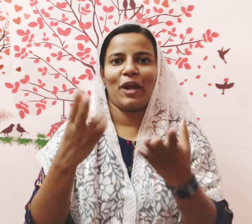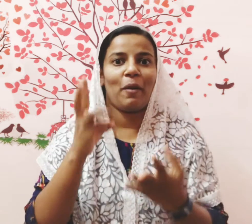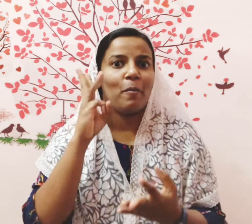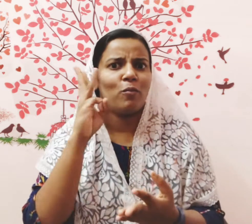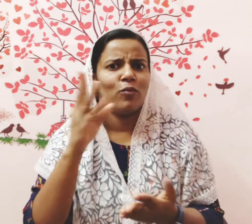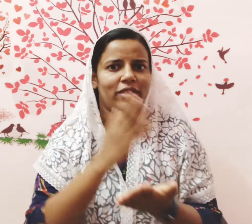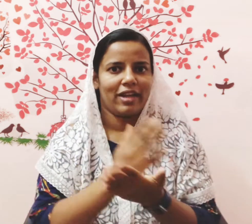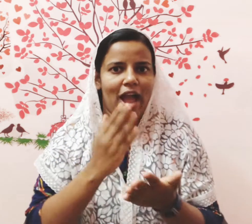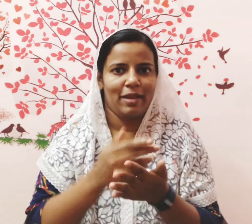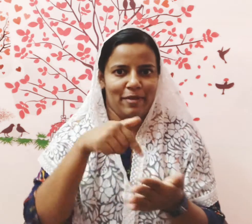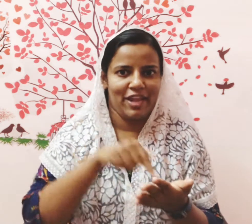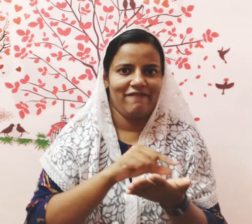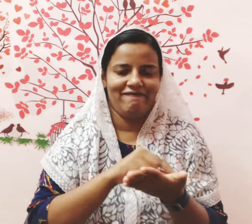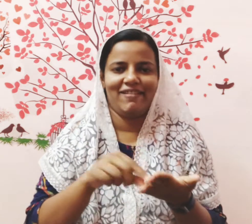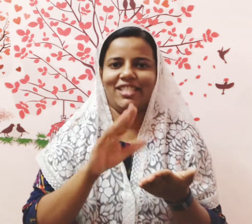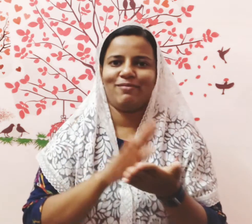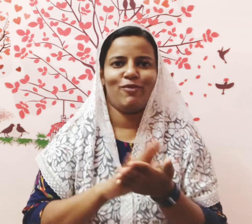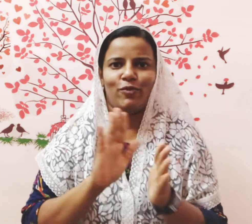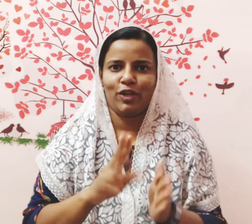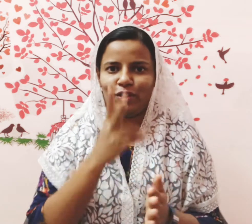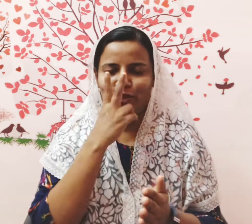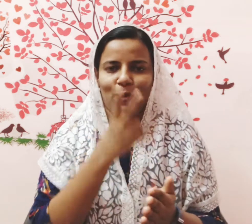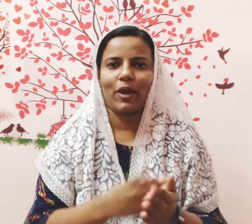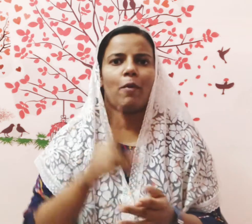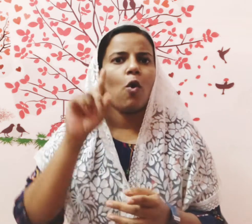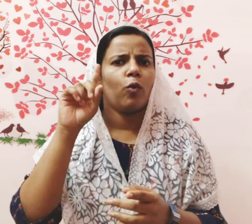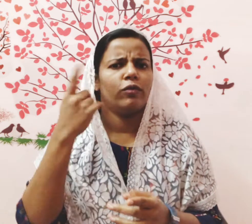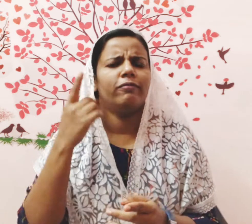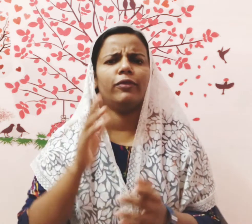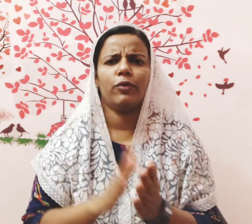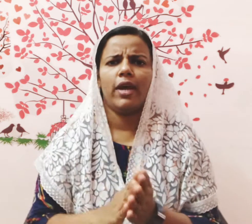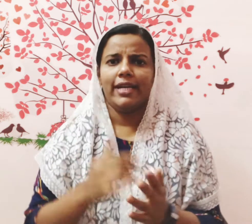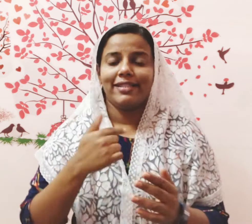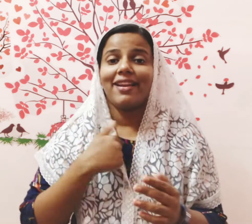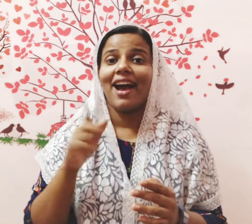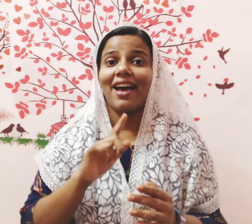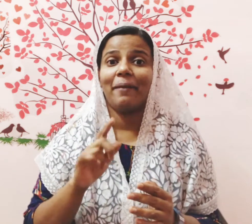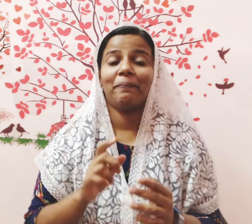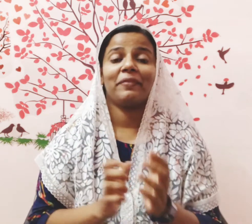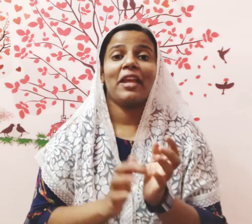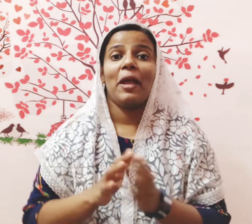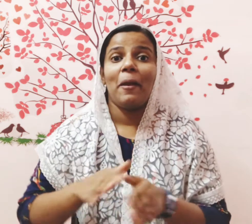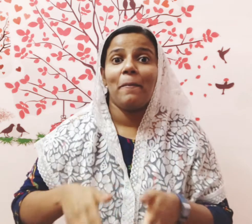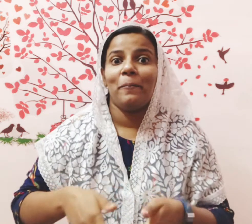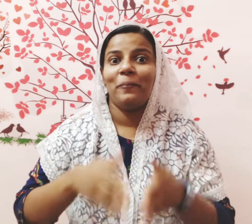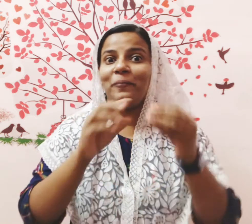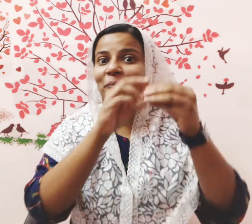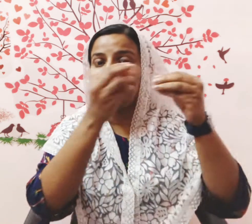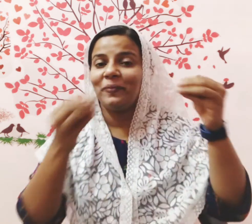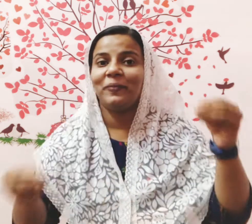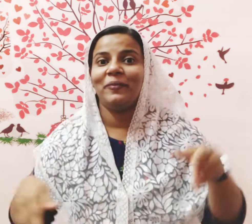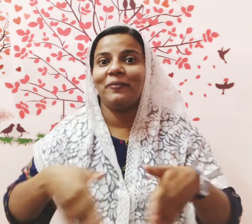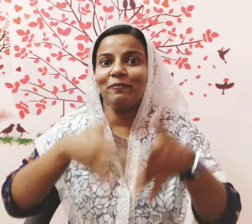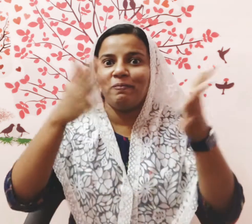കഴിയുകയില്ല. 3 നമുക്ക് ഈ വാക്യത്തിൽ നിന്നും പ്രസംഗിക്കാം. അവൻ 1 ഞാൻ മുന്തിരിവള്ളിയും നിങ്ങൾ കൊമ്പുകളുമാകുന്നു.